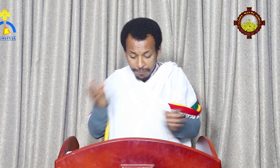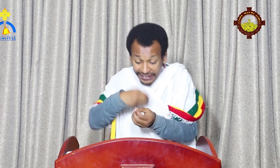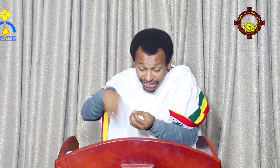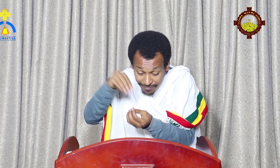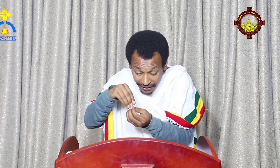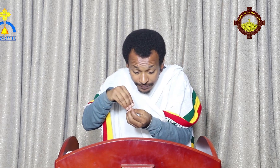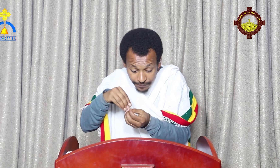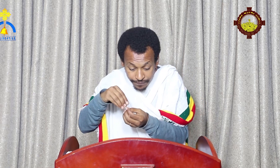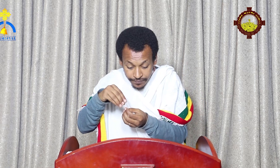በተጨማሪ